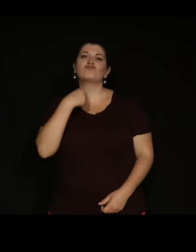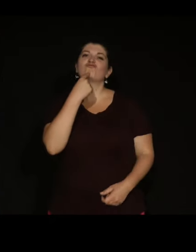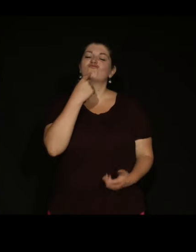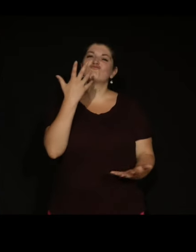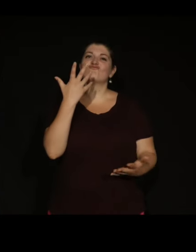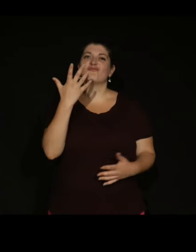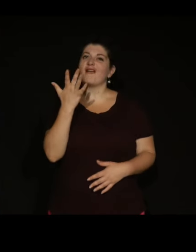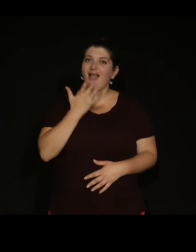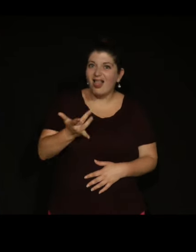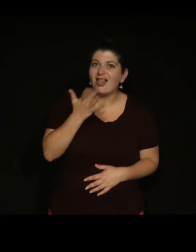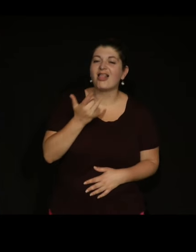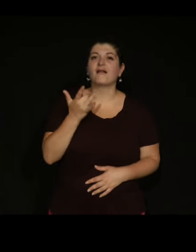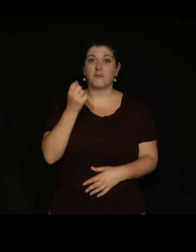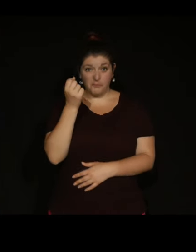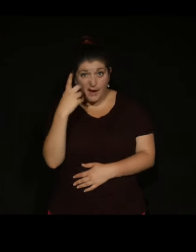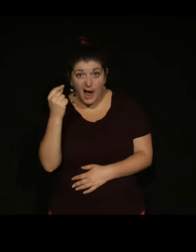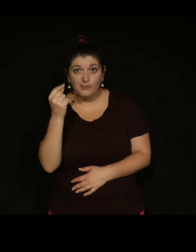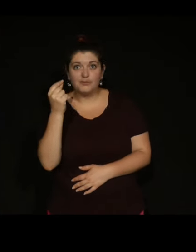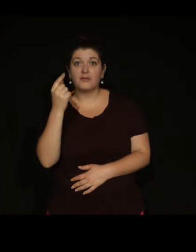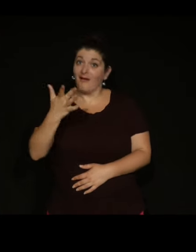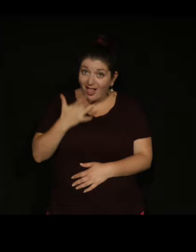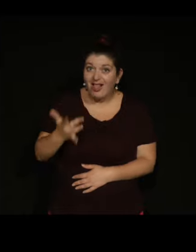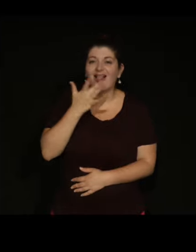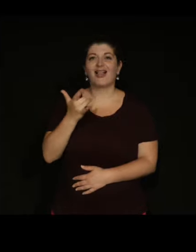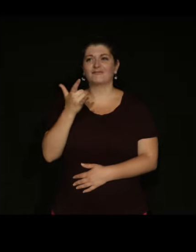Moi, je dirais régal, déjà, régal.